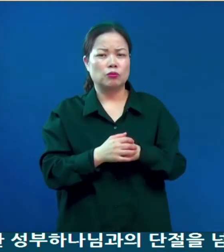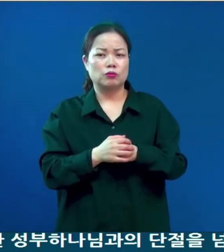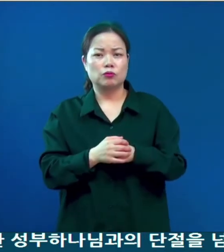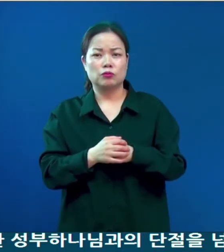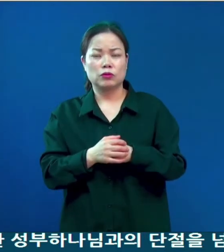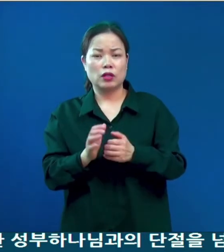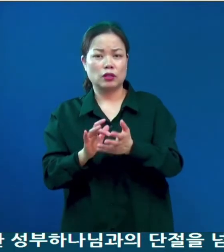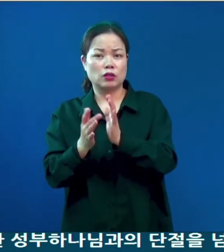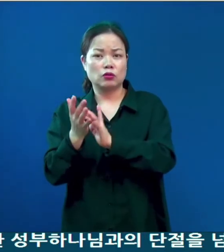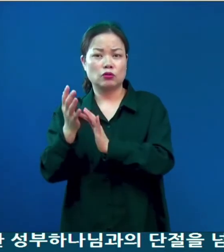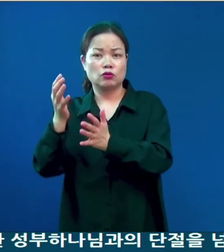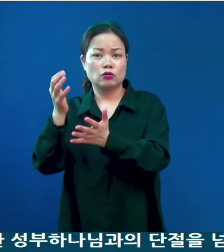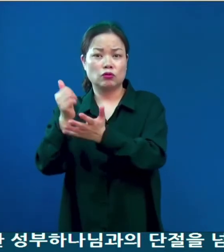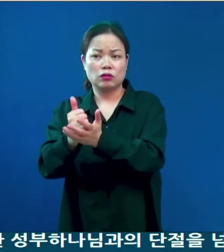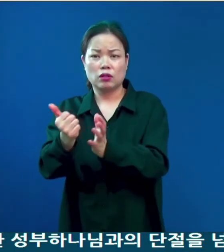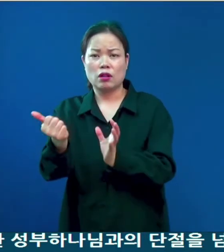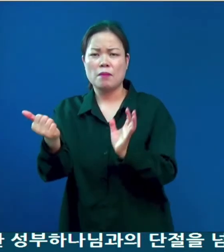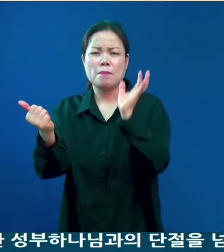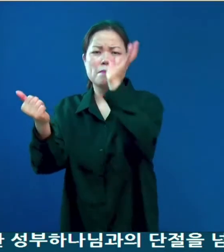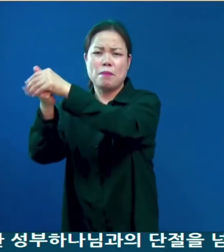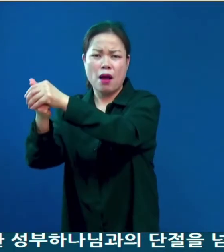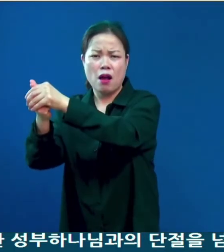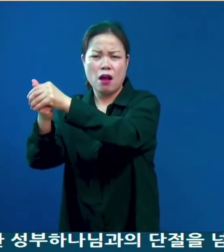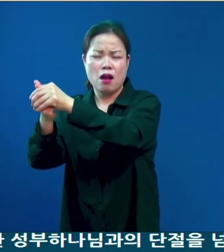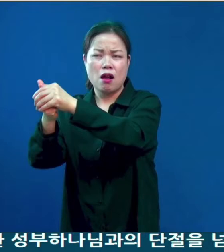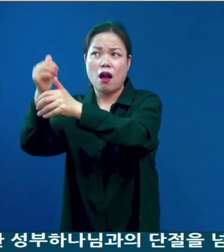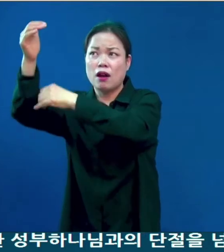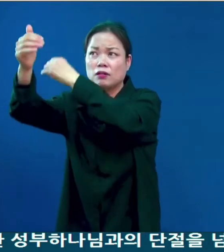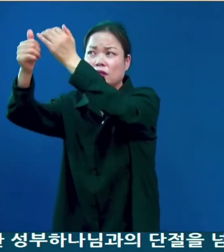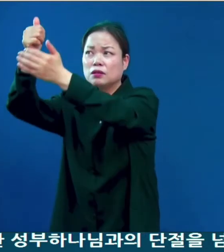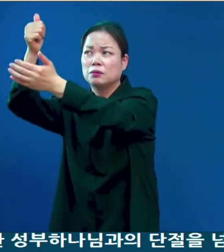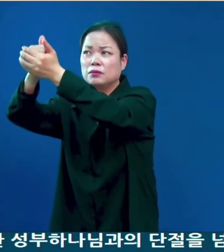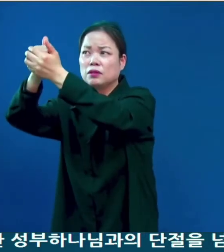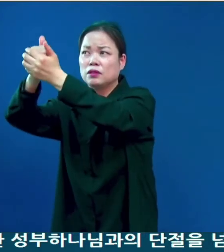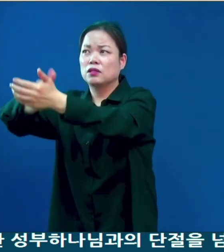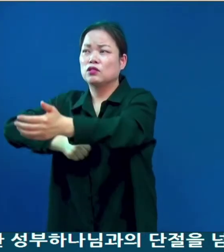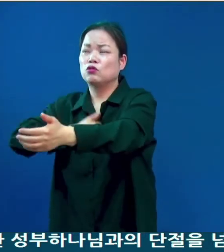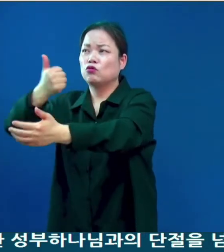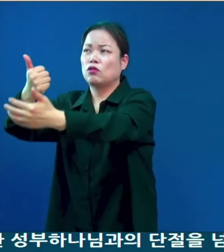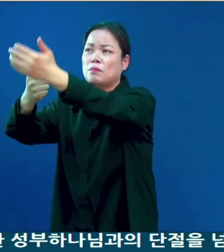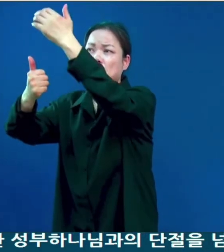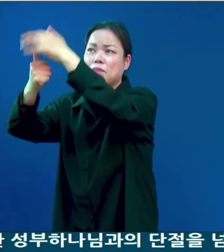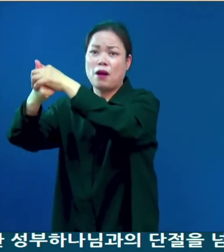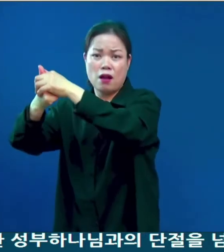지금 예수님께 쏟아붓고 계세요. 그래서 하나님의 진노가 다 그 예수님께 쏟아 부어지는,